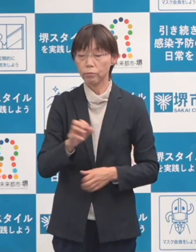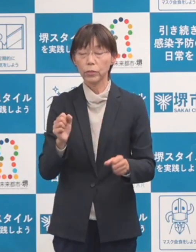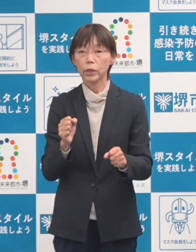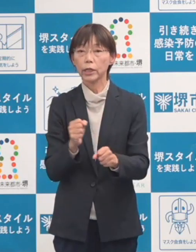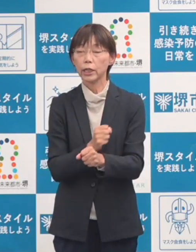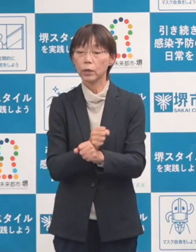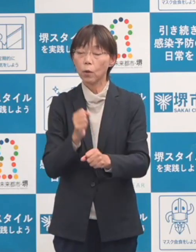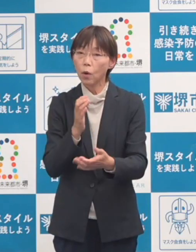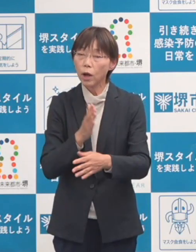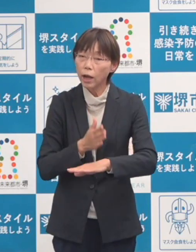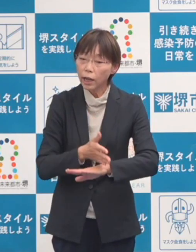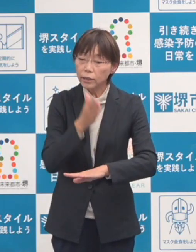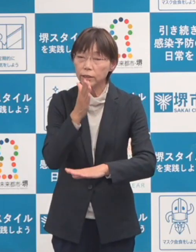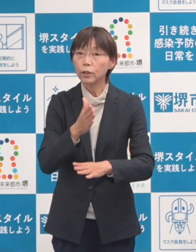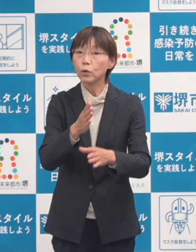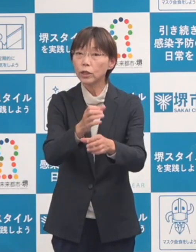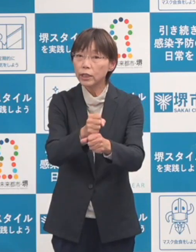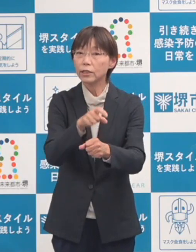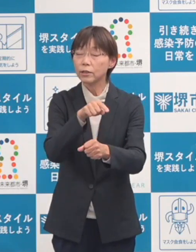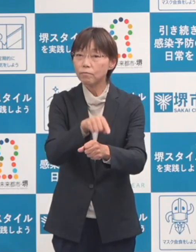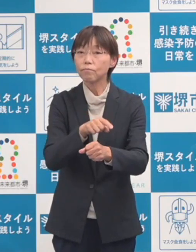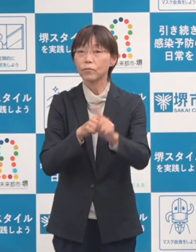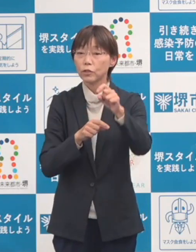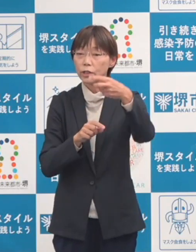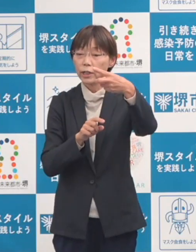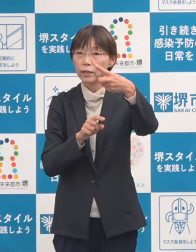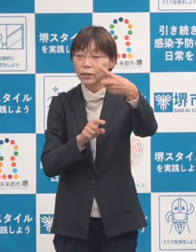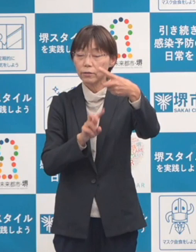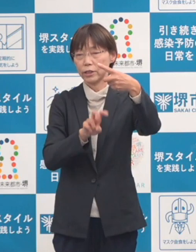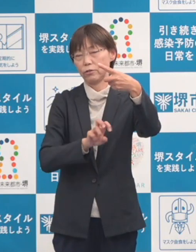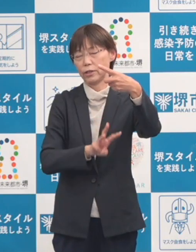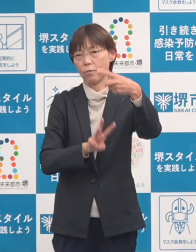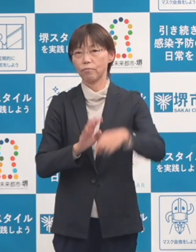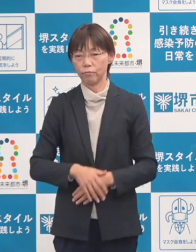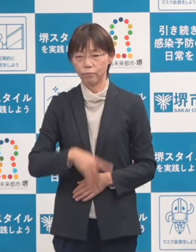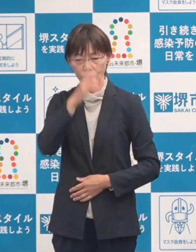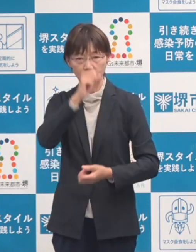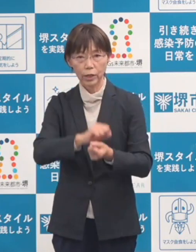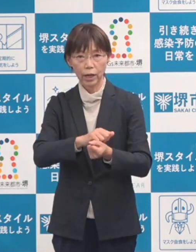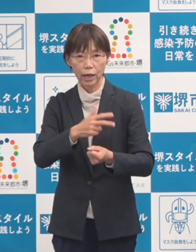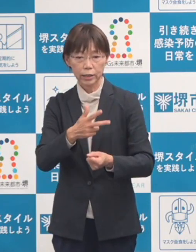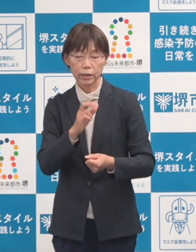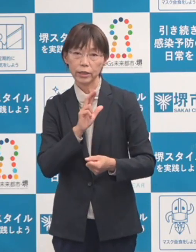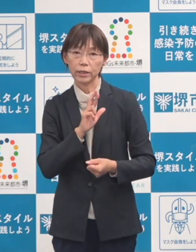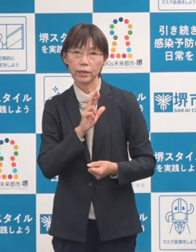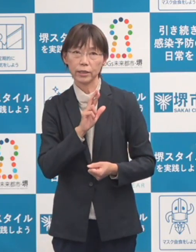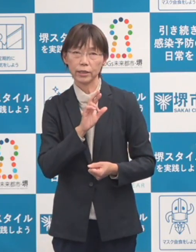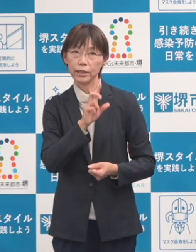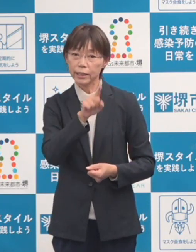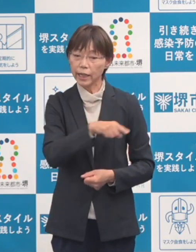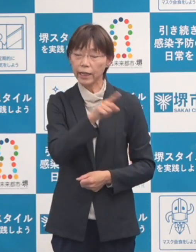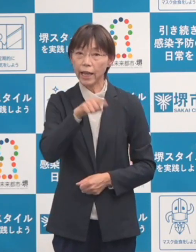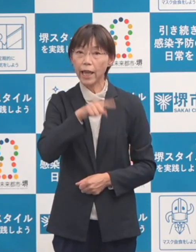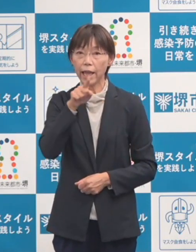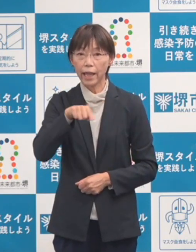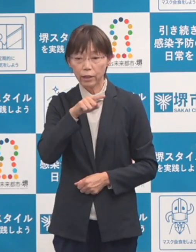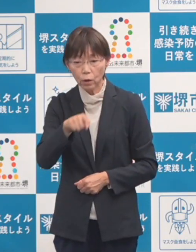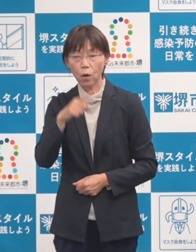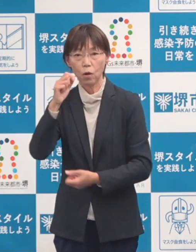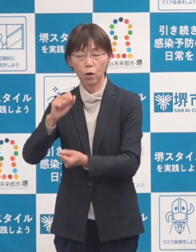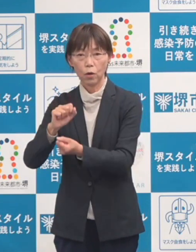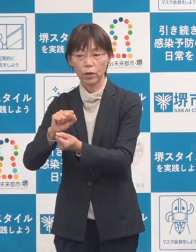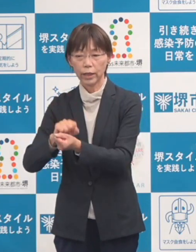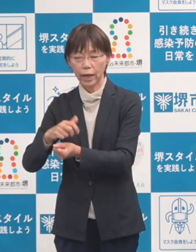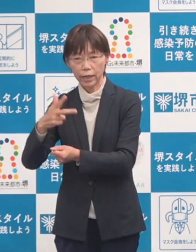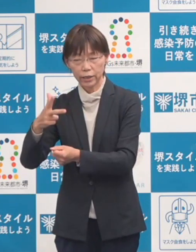に JA 堺市と堺市農業委員会との共同で行っているこの農業祭が堺三大